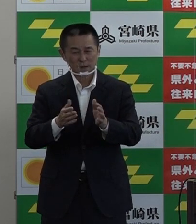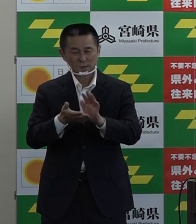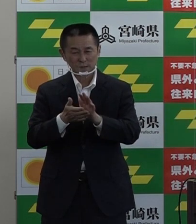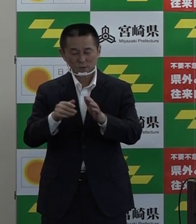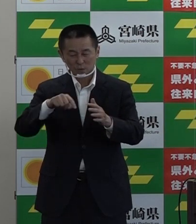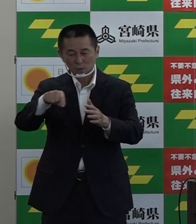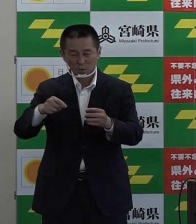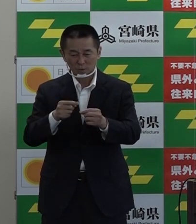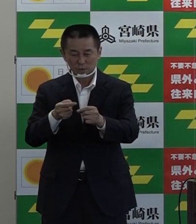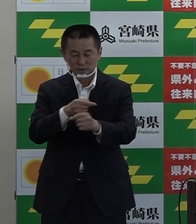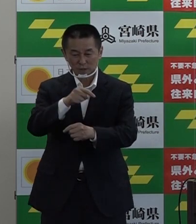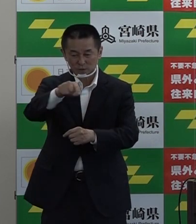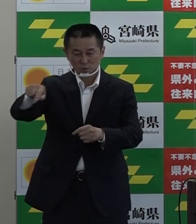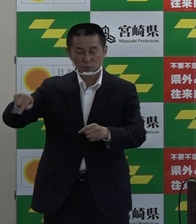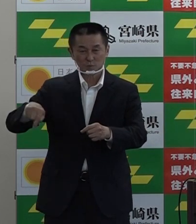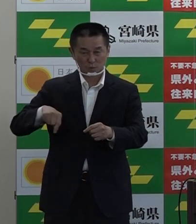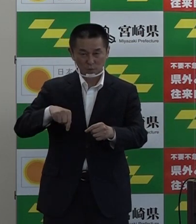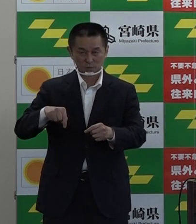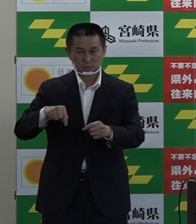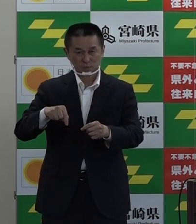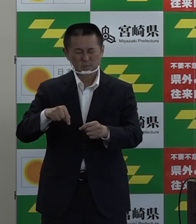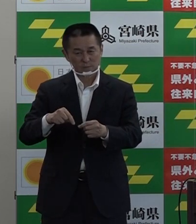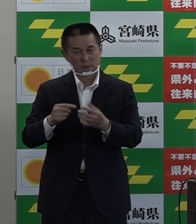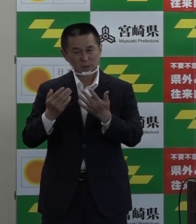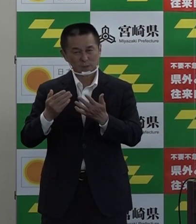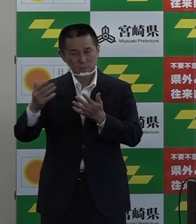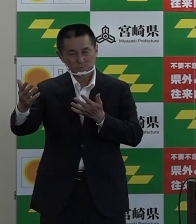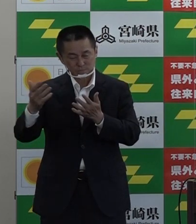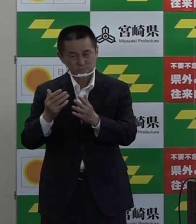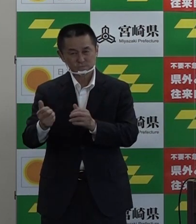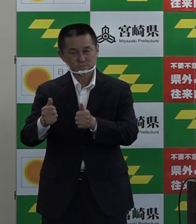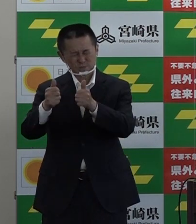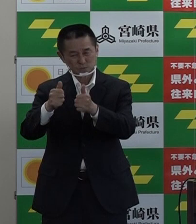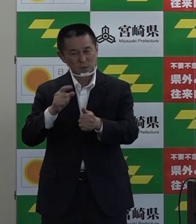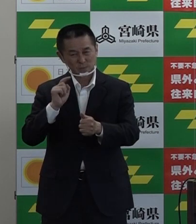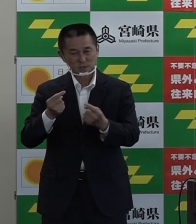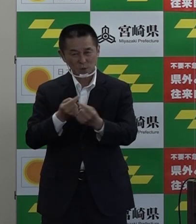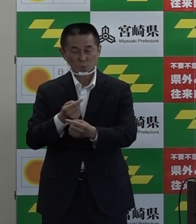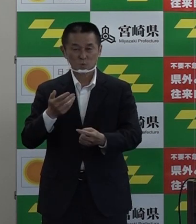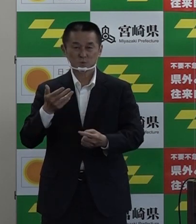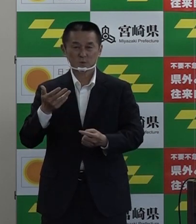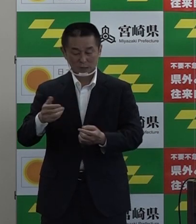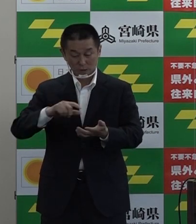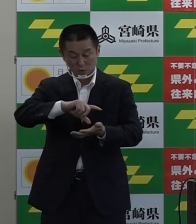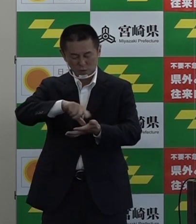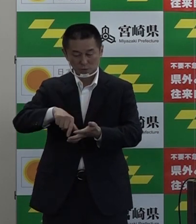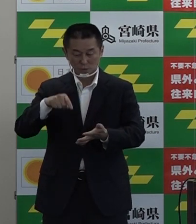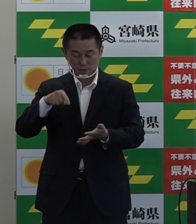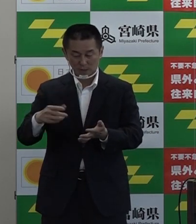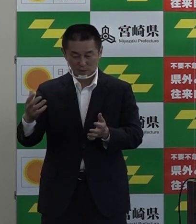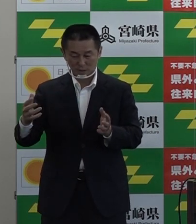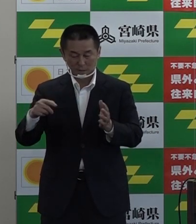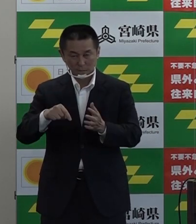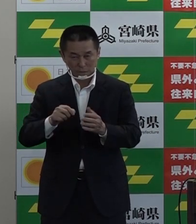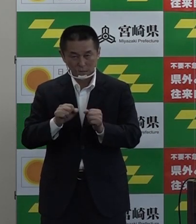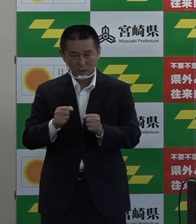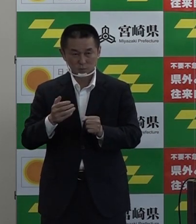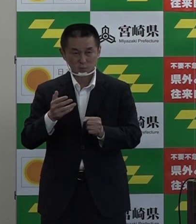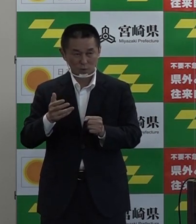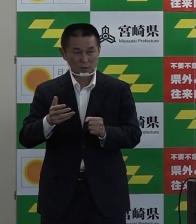との交流対抗試合といいますかですね、そういったものを見直すのか、それともそもそもその県域内でやるのかというのは、